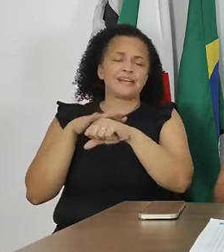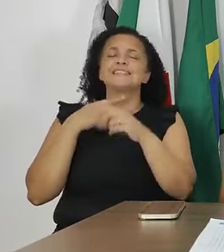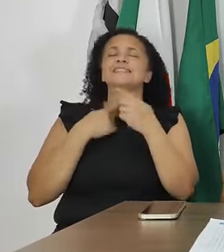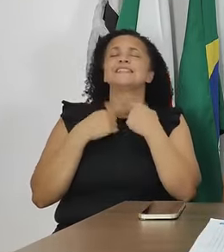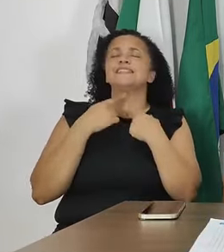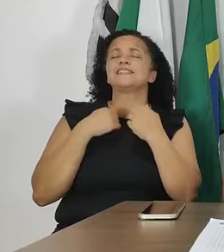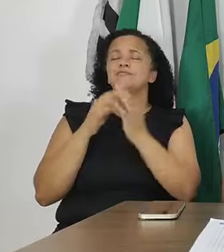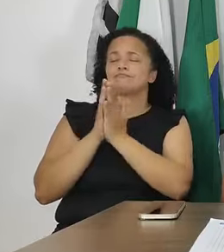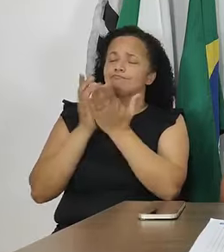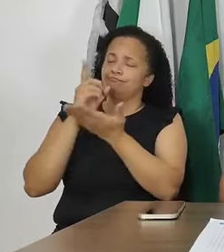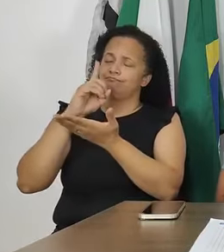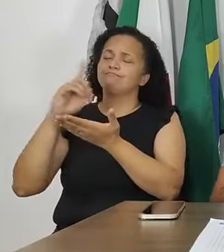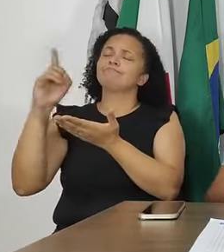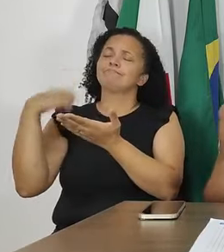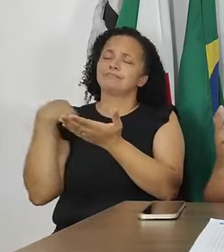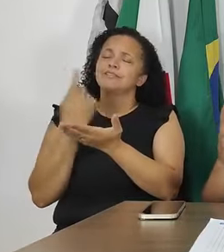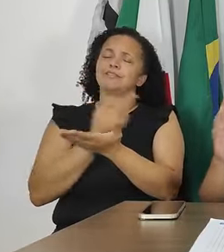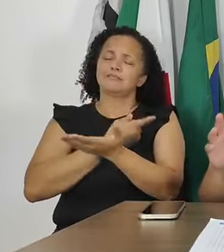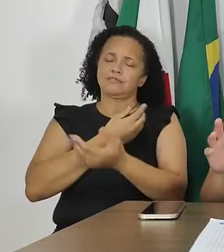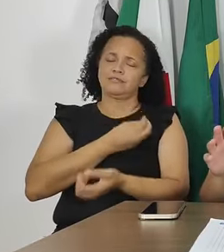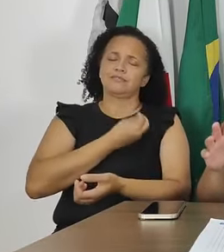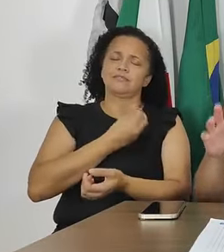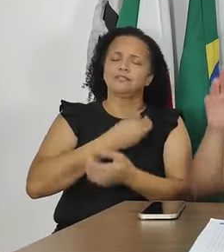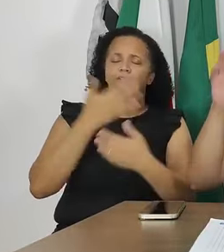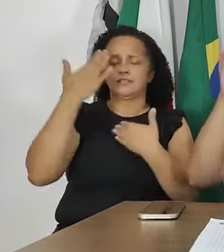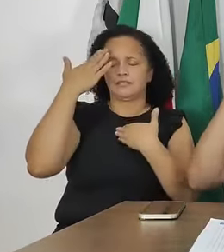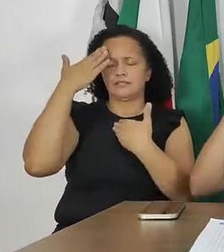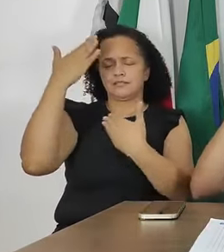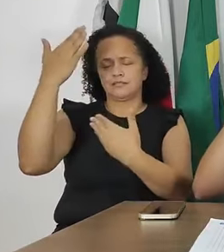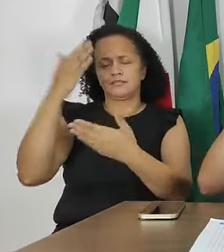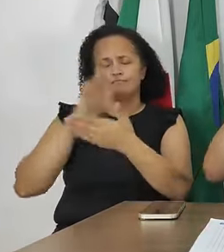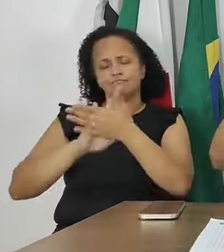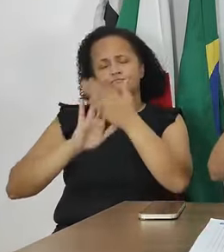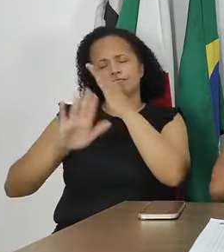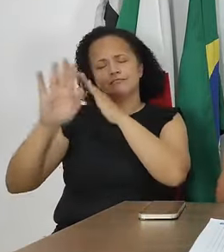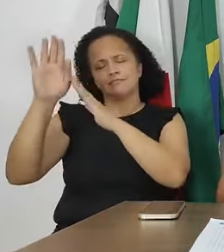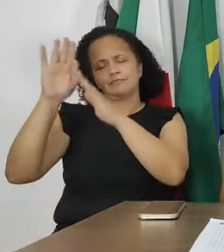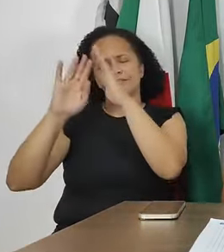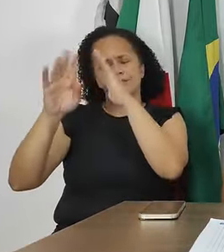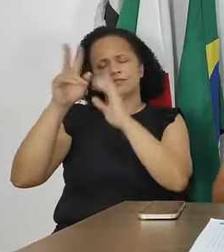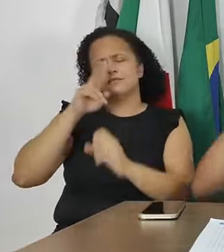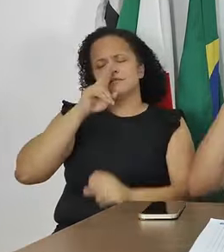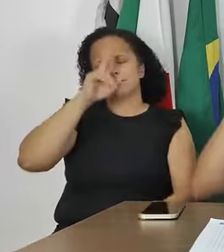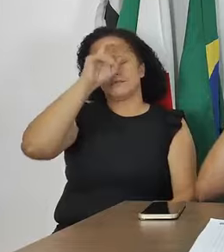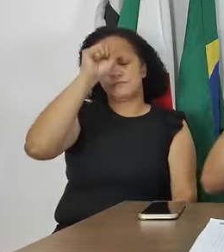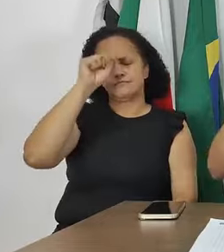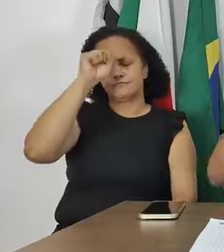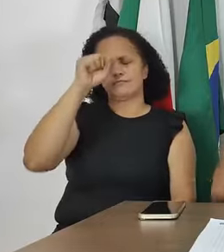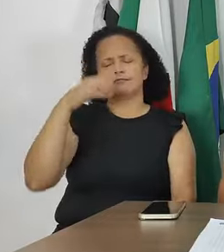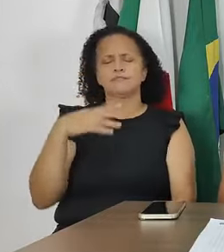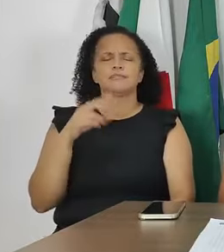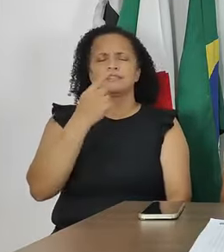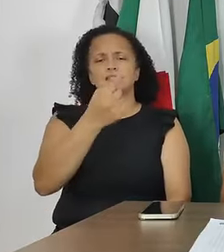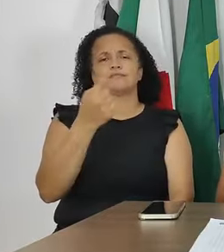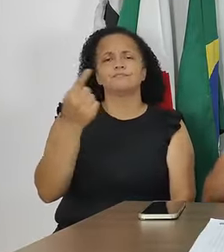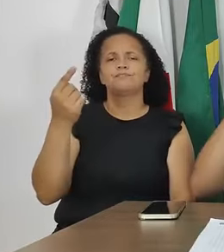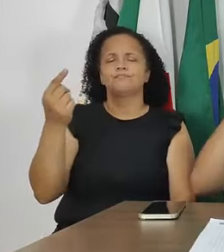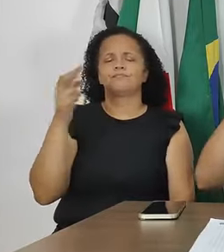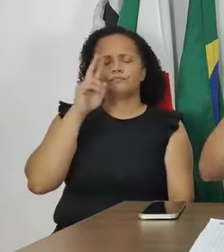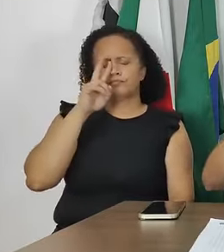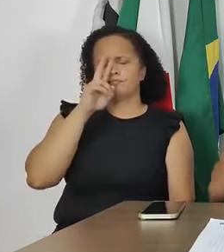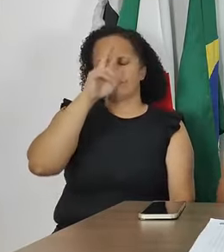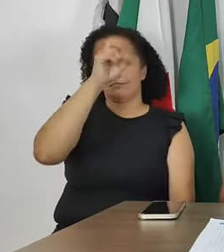Senhor sobre as nossas vidas. Nós te louvamos e te agradecemos e que o Senhor fortaleça os Teus filhos, fortaleça os Teus servos e que